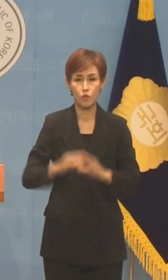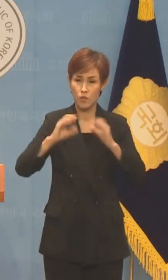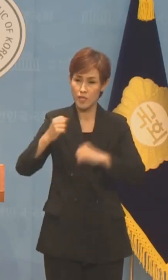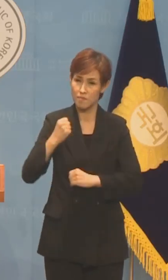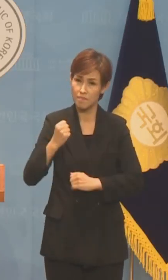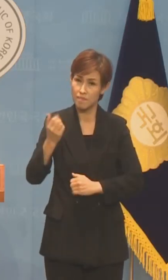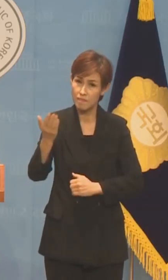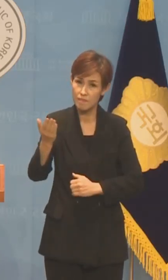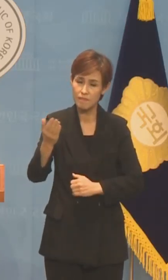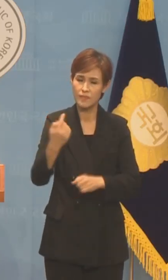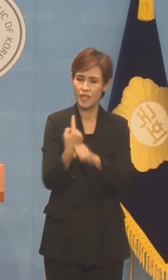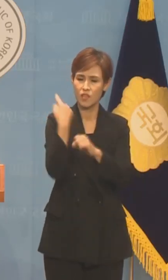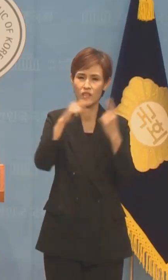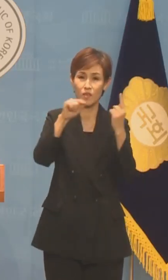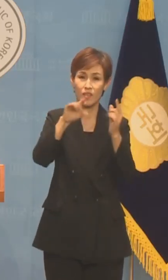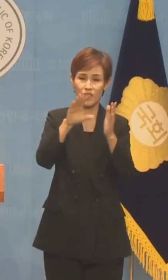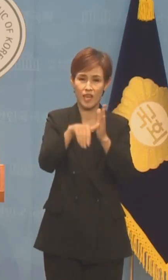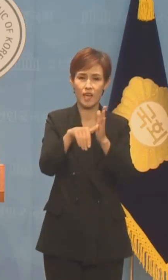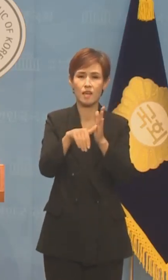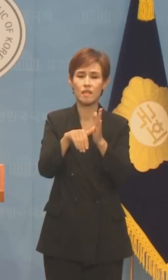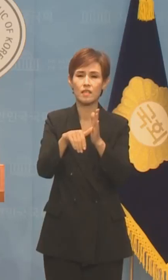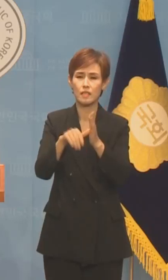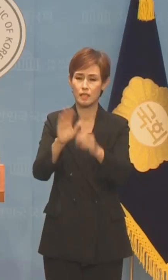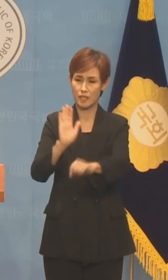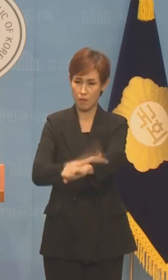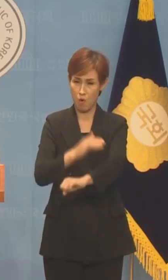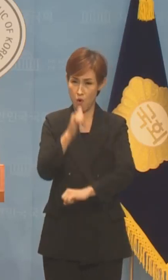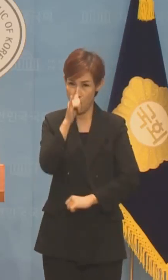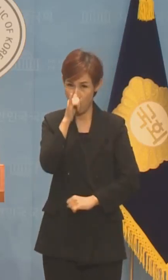국힘은 작년 1월 자당의 귀책